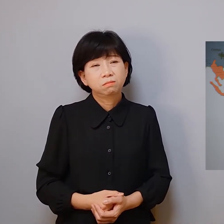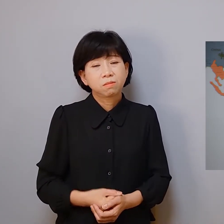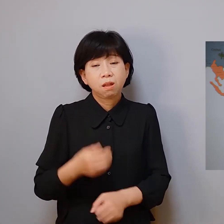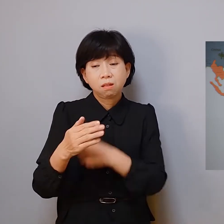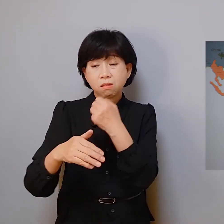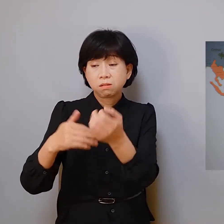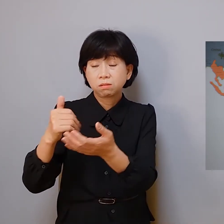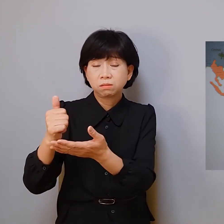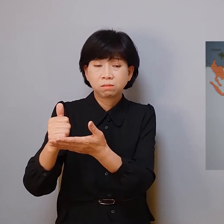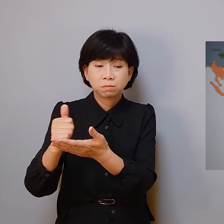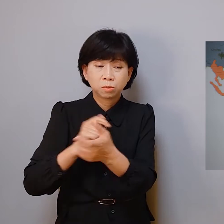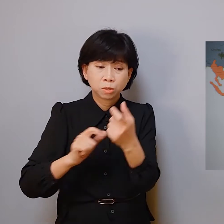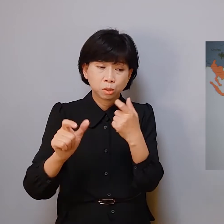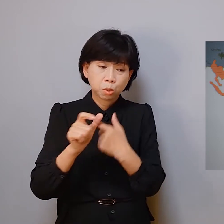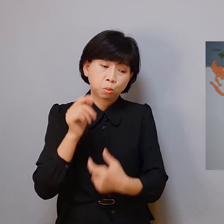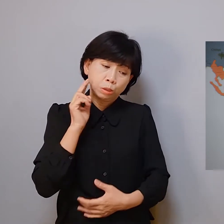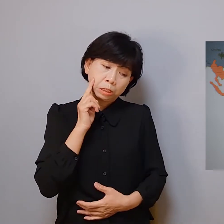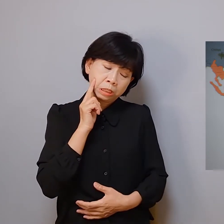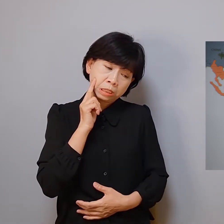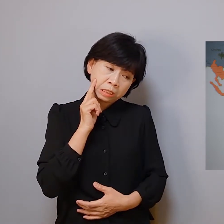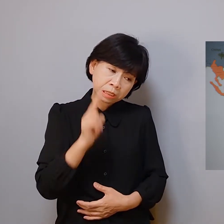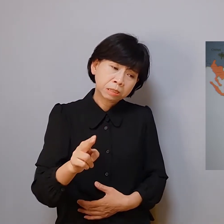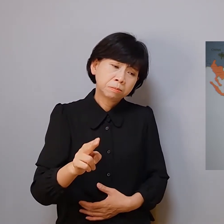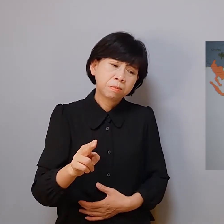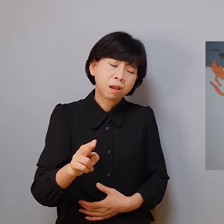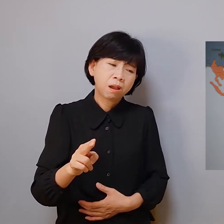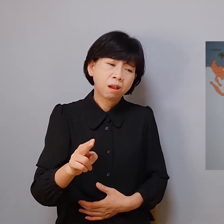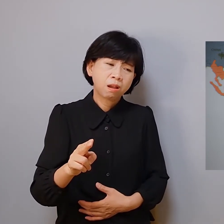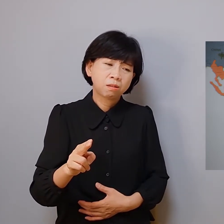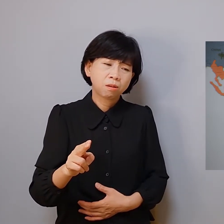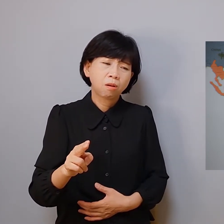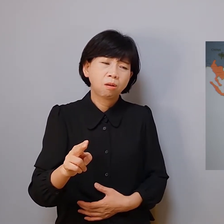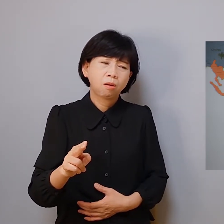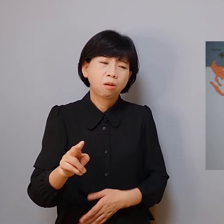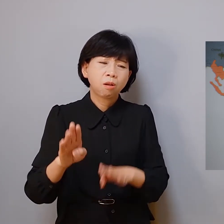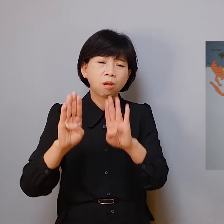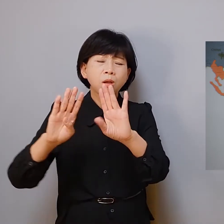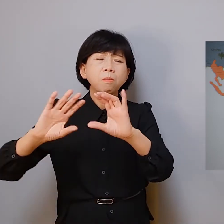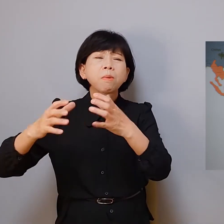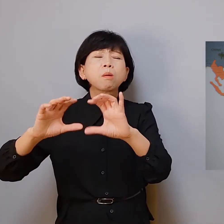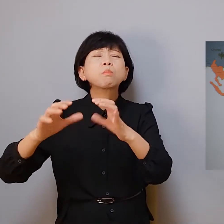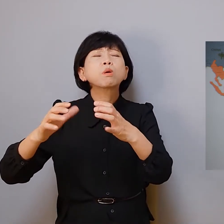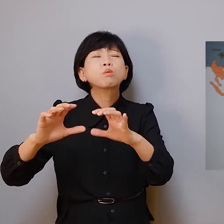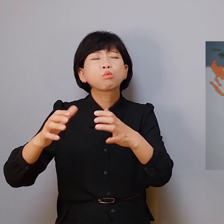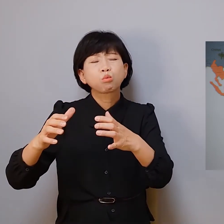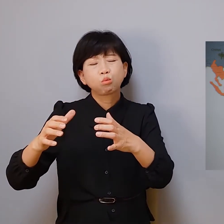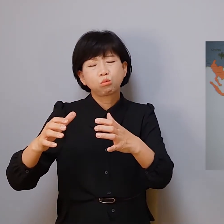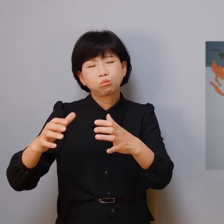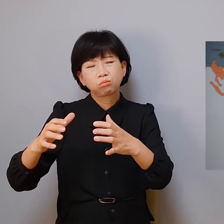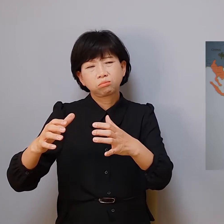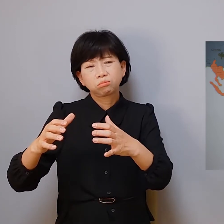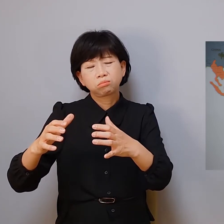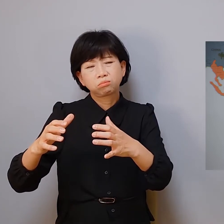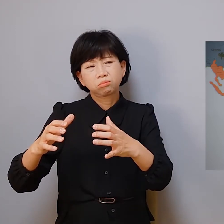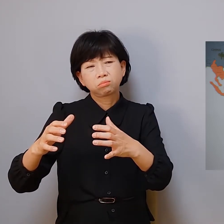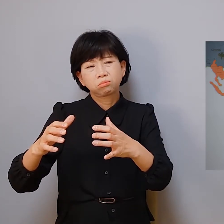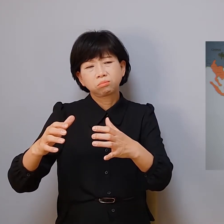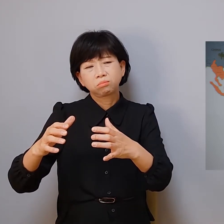하나님은 더 심한 강포를 행하는 바벨론을 일으키겠다 오히려